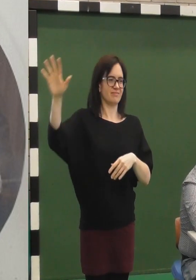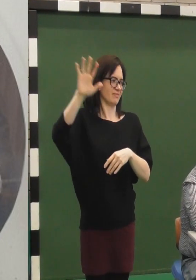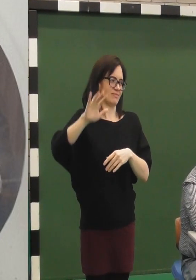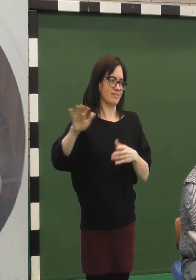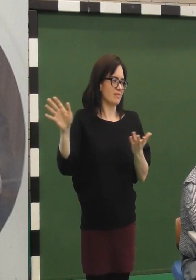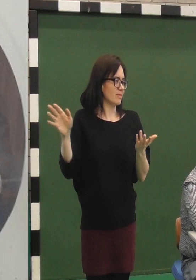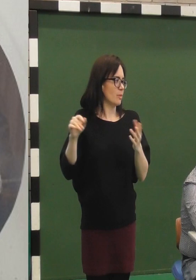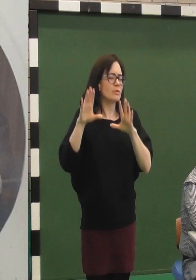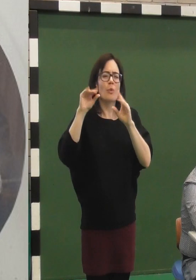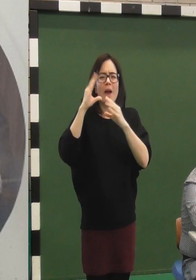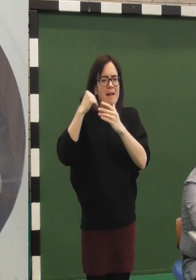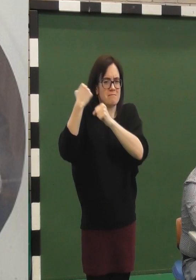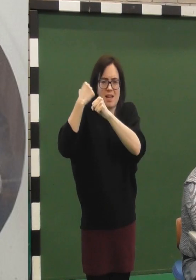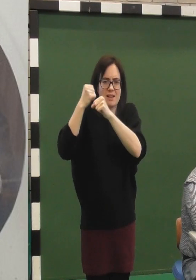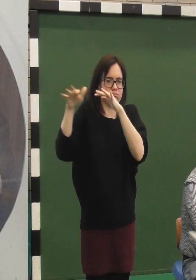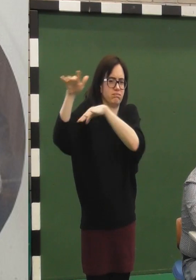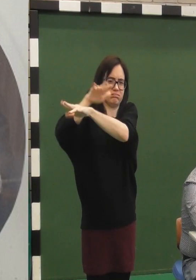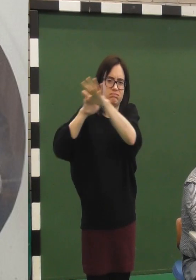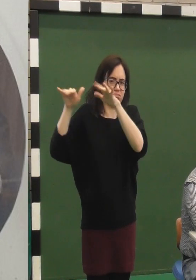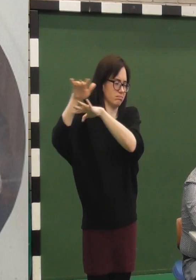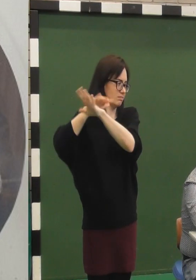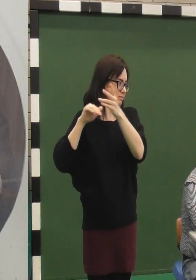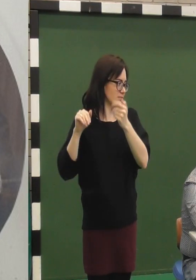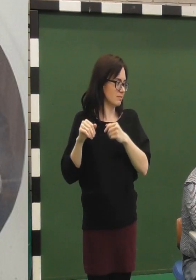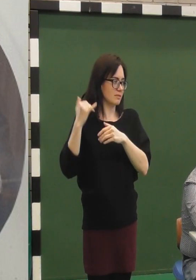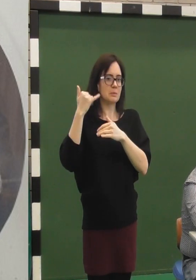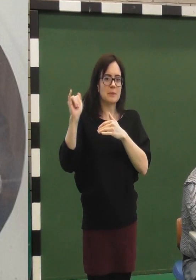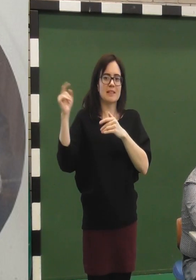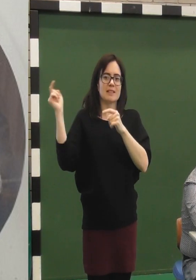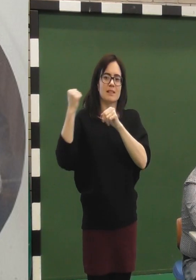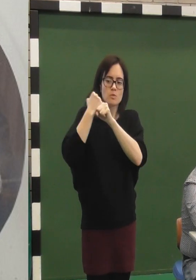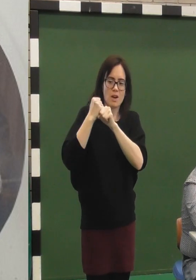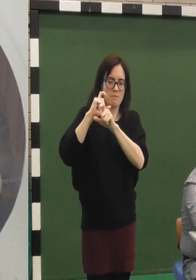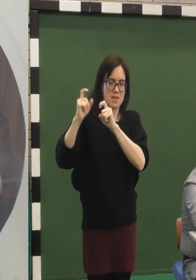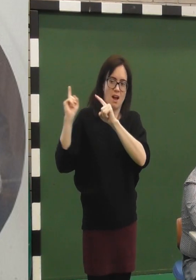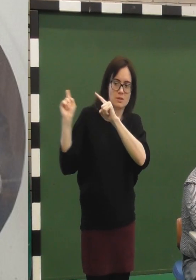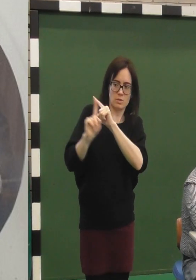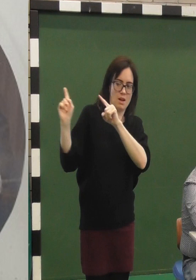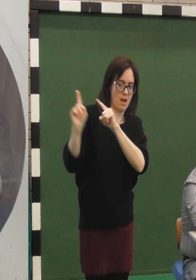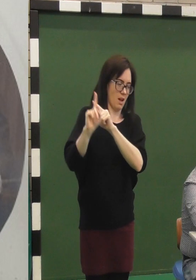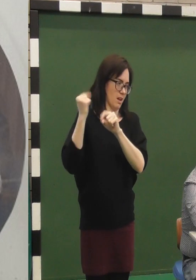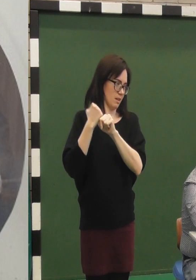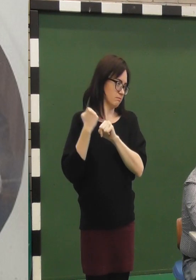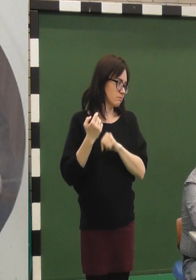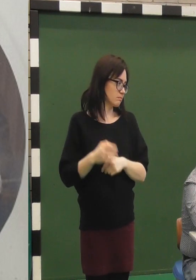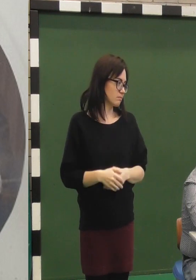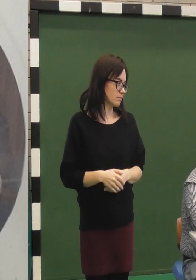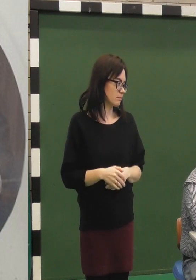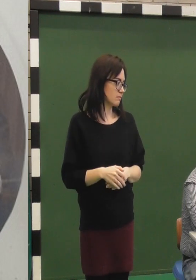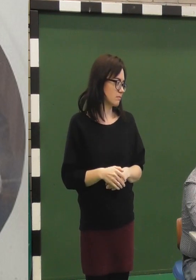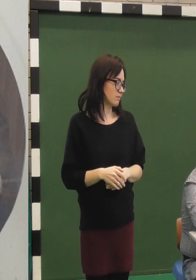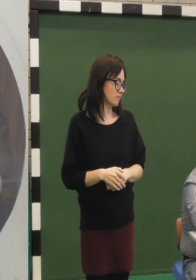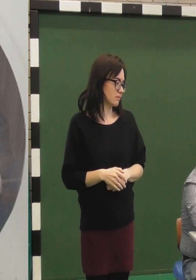adott munkát. A környékéről csoda jártak dolgozni az emberek. De el